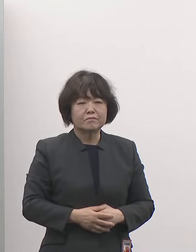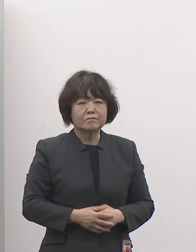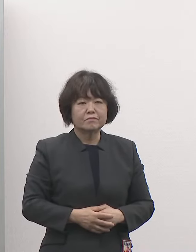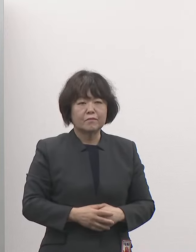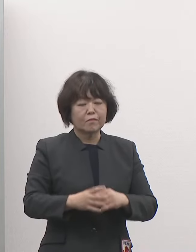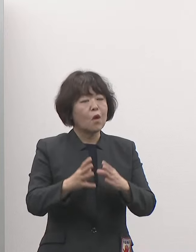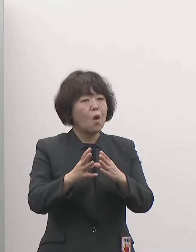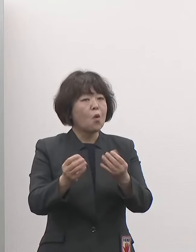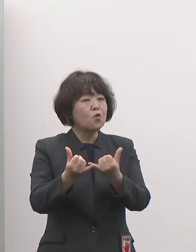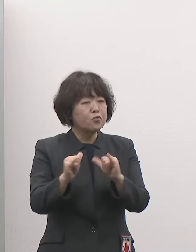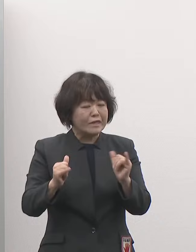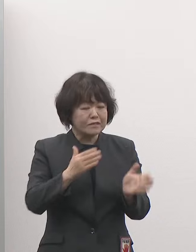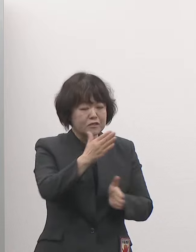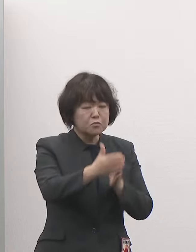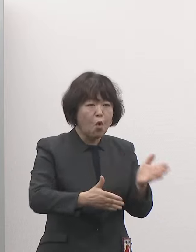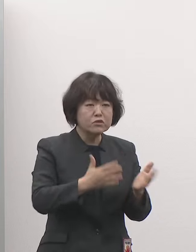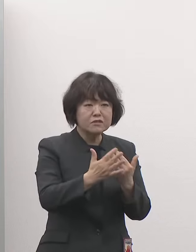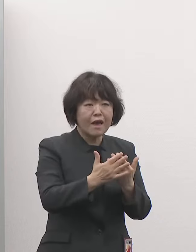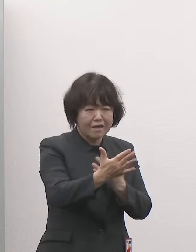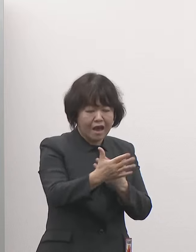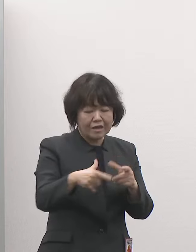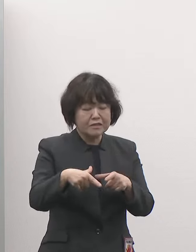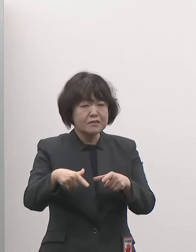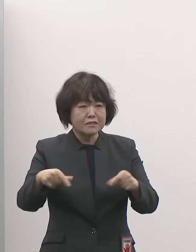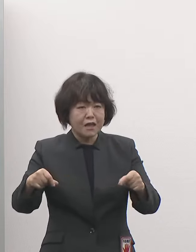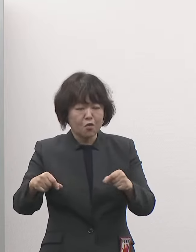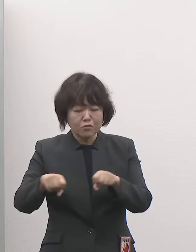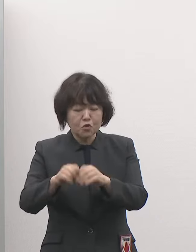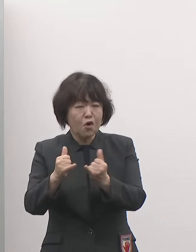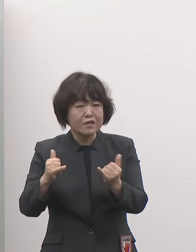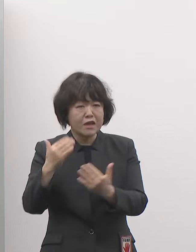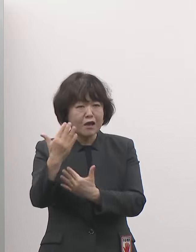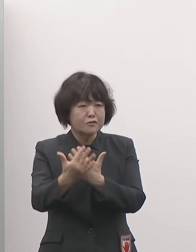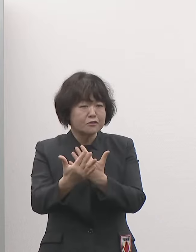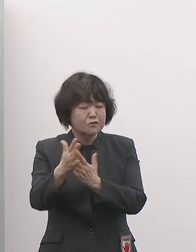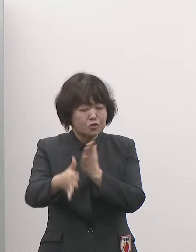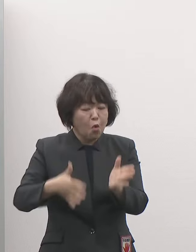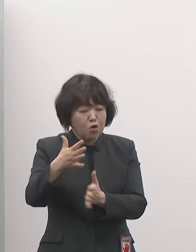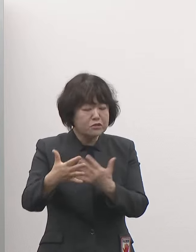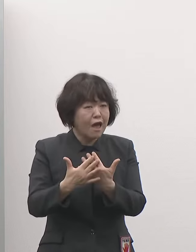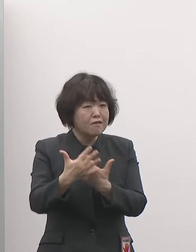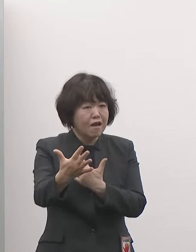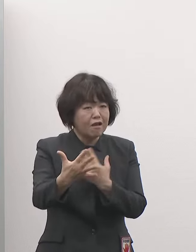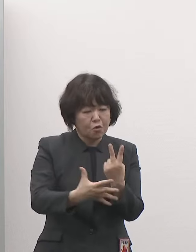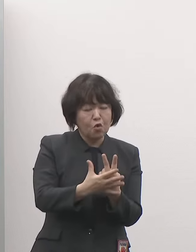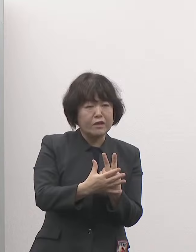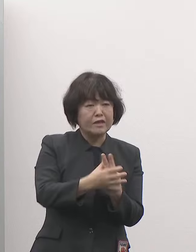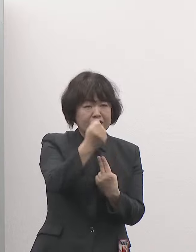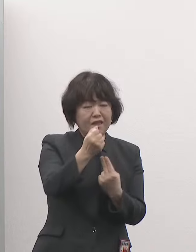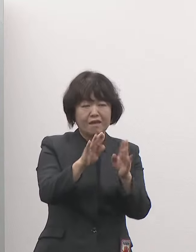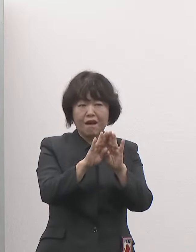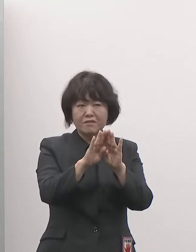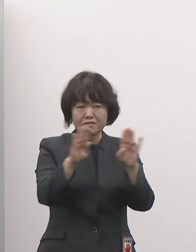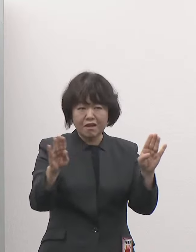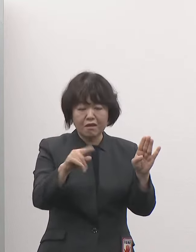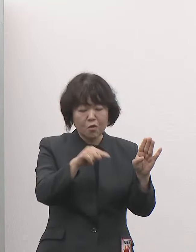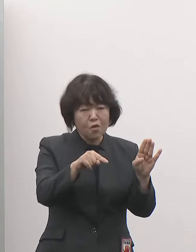国民スポーツ大会と全国障害者スポーツ大会、このシームレスな一体開催、ここの可能性をですね、しっ